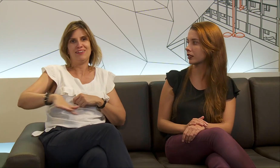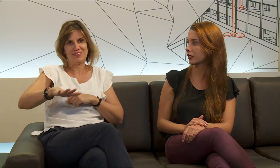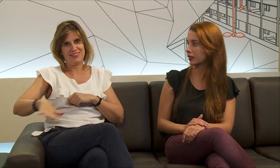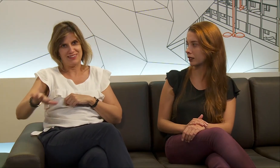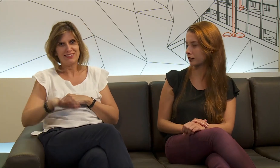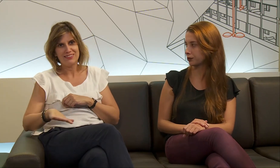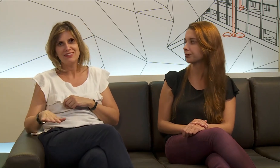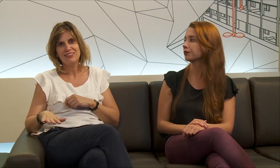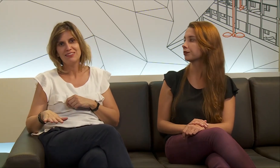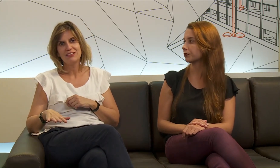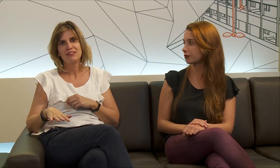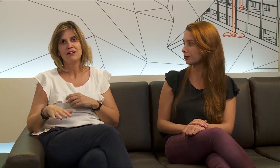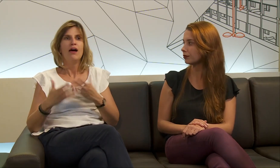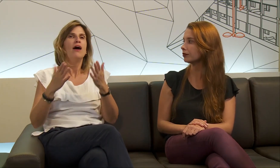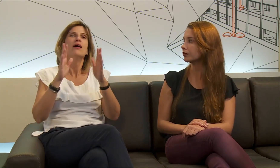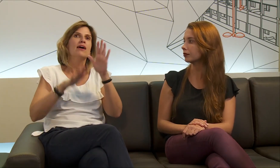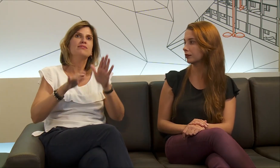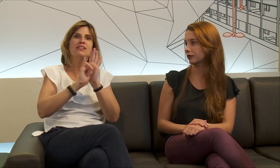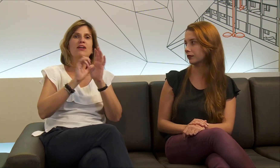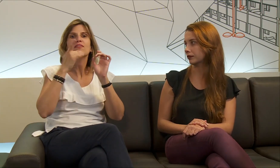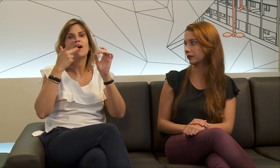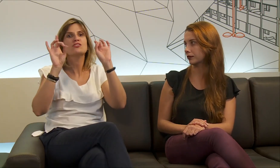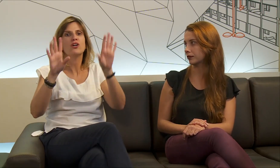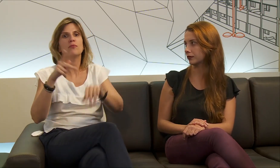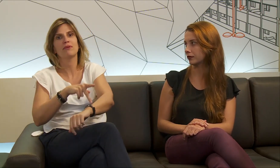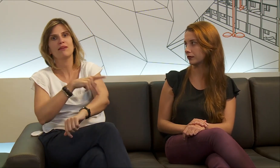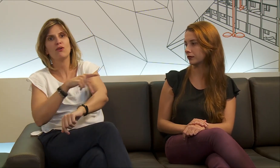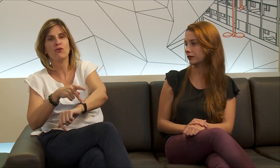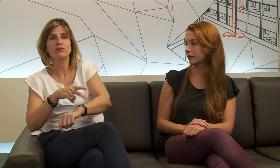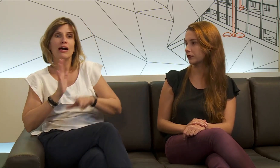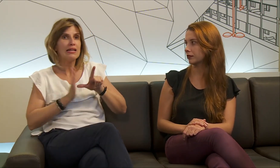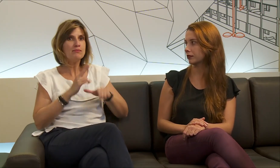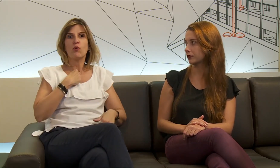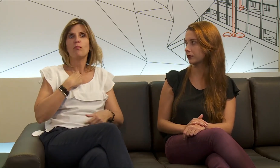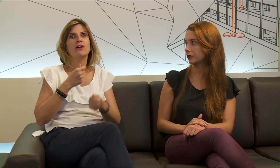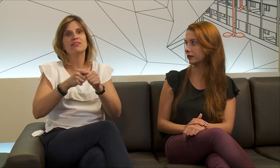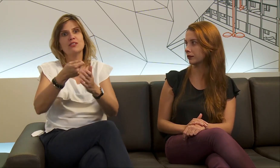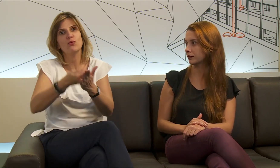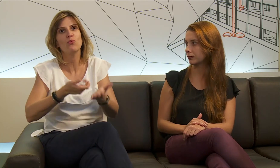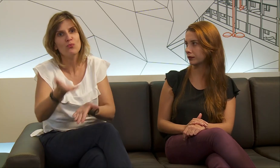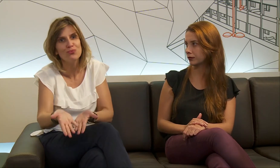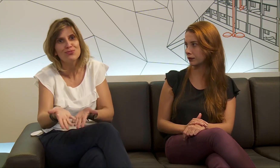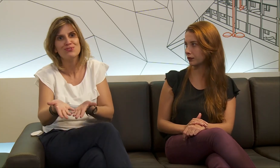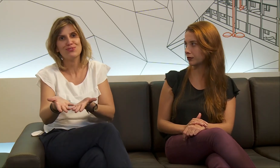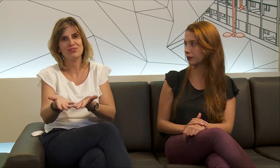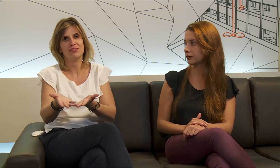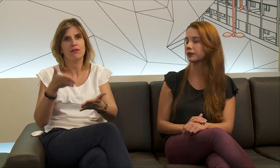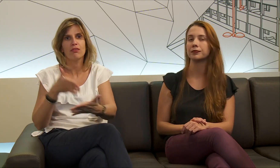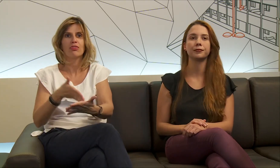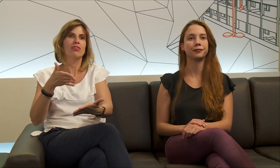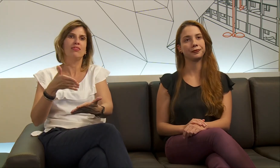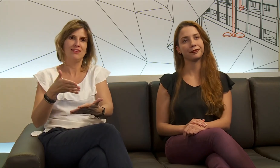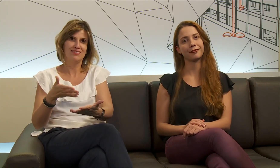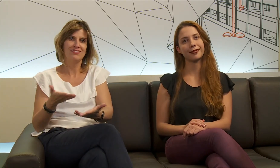as áreas. Então, às vezes, são editais que são voltados para a pedagogia, por